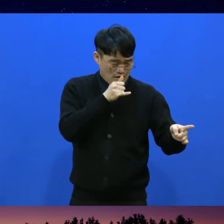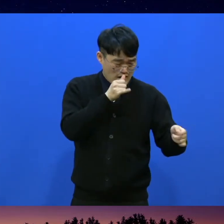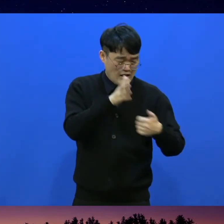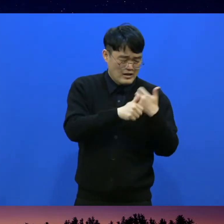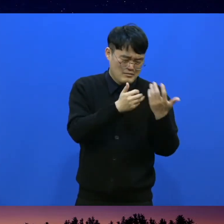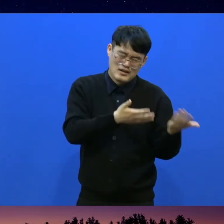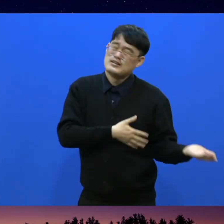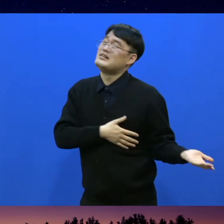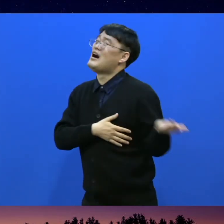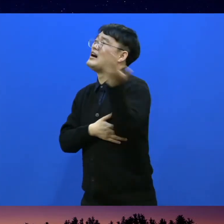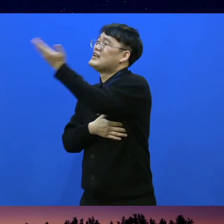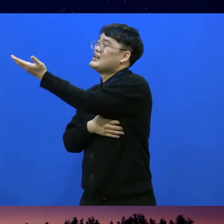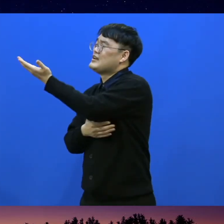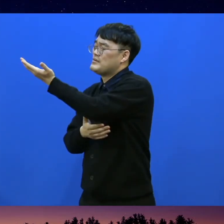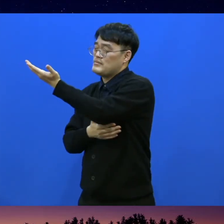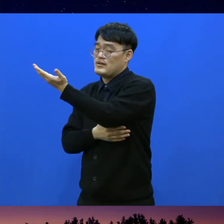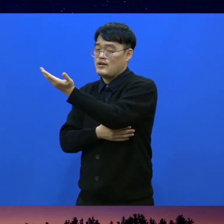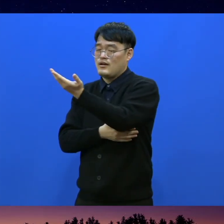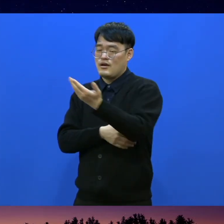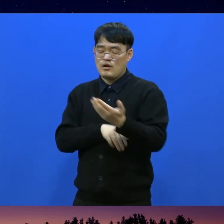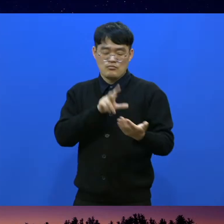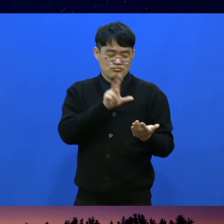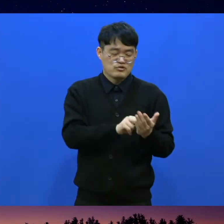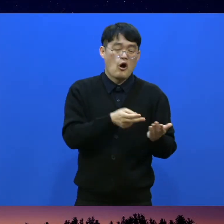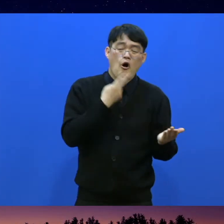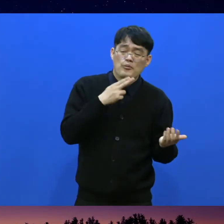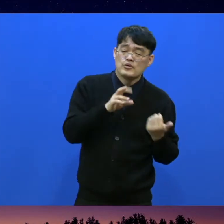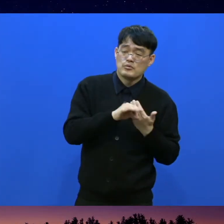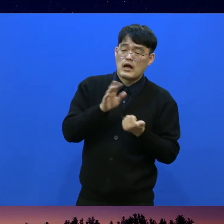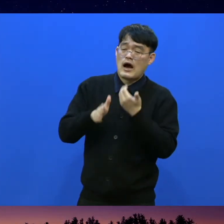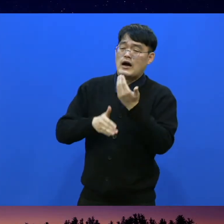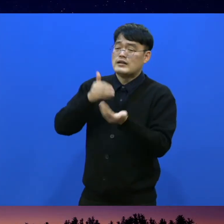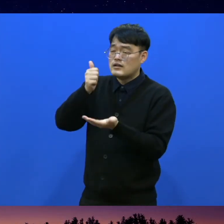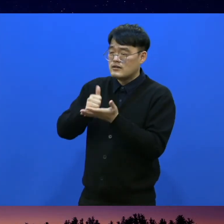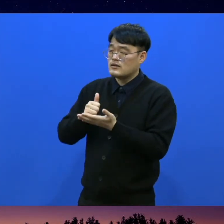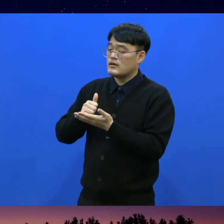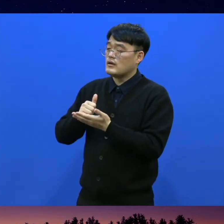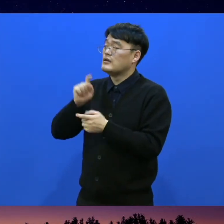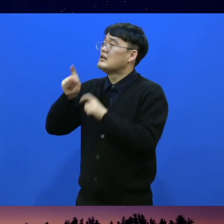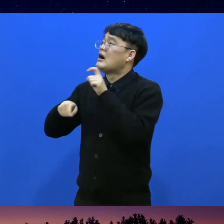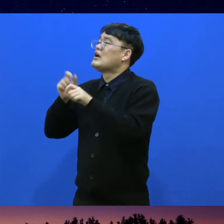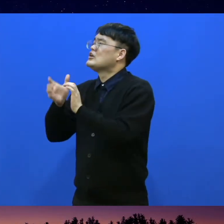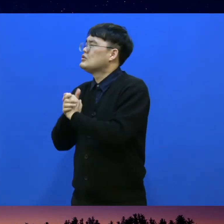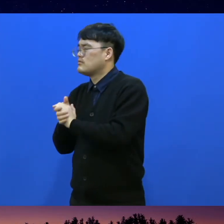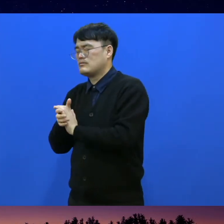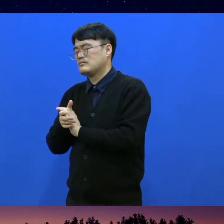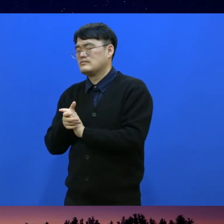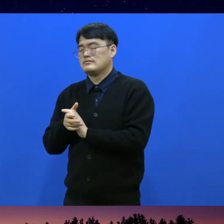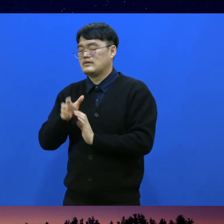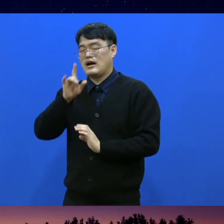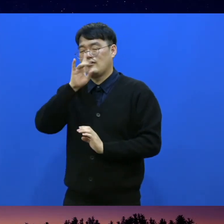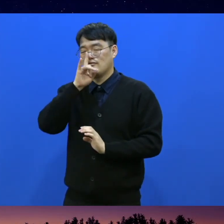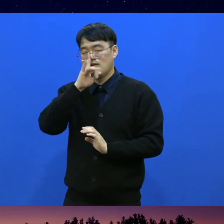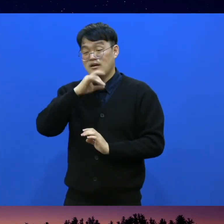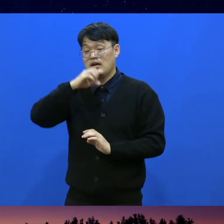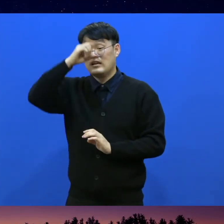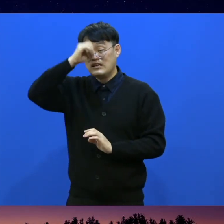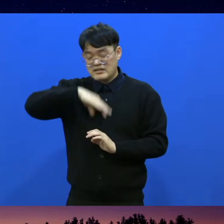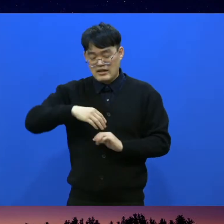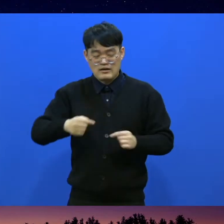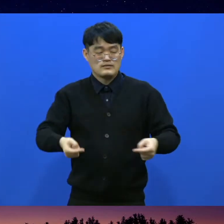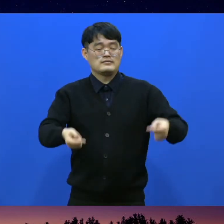여러분 우리는요 그냥 하나님 앞에 나가는 사람들이 아니에요. 그냥 철야에 나올